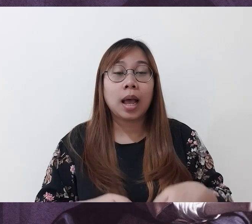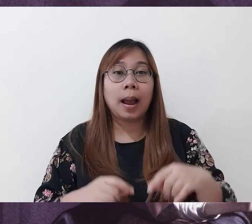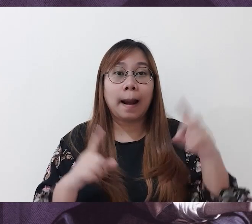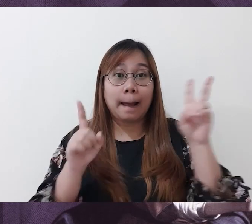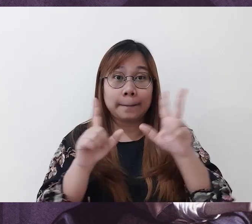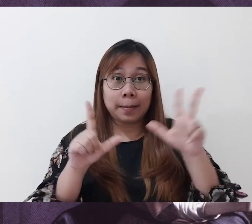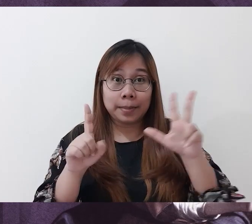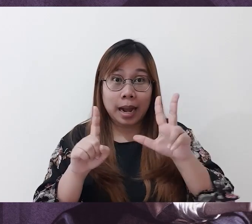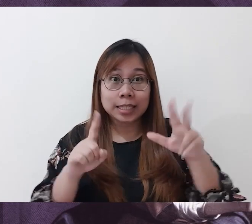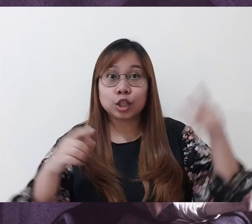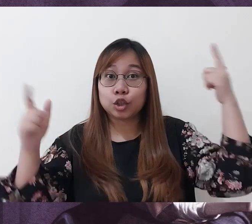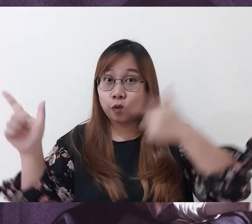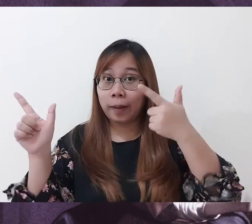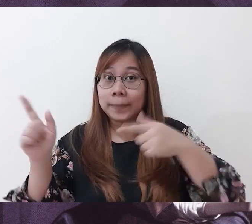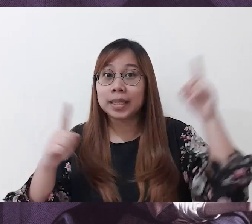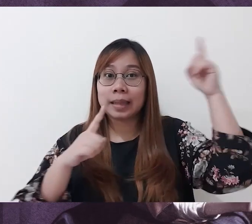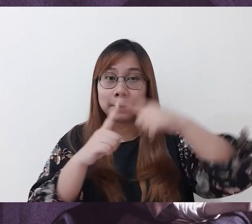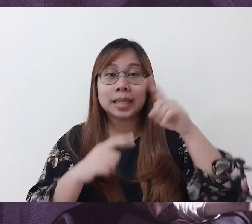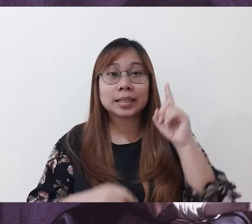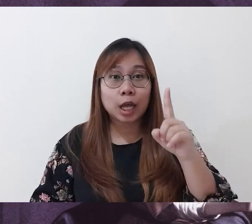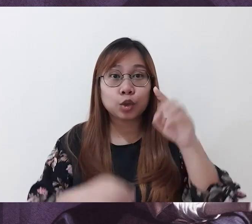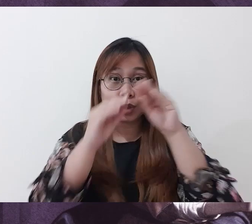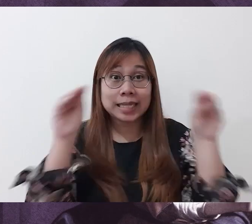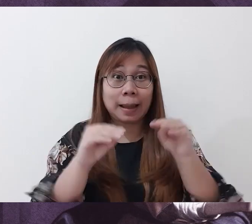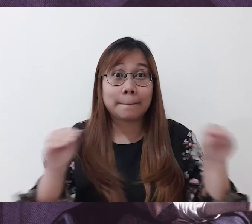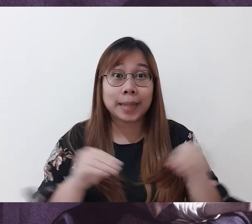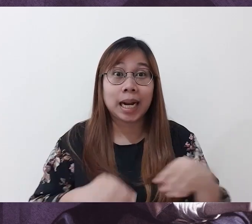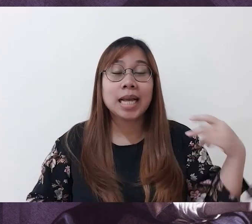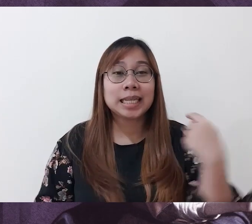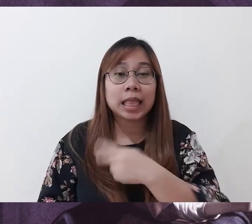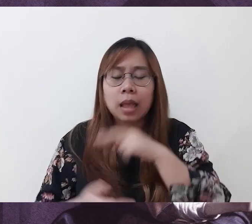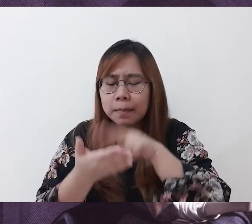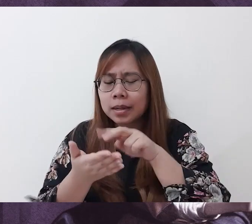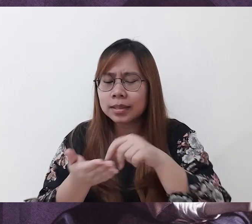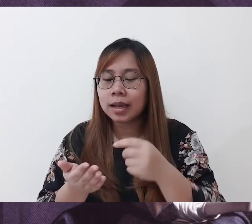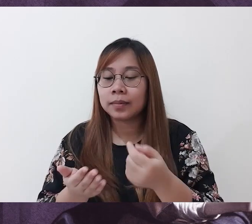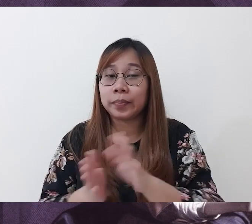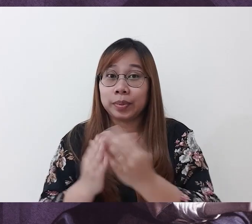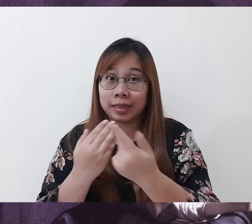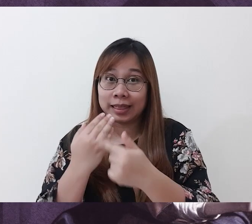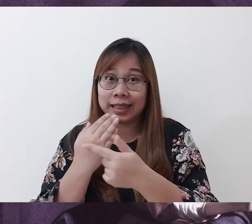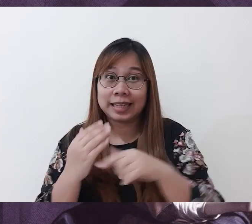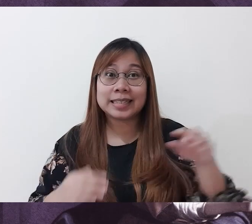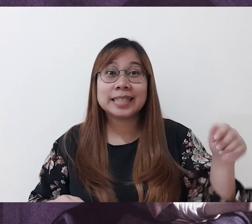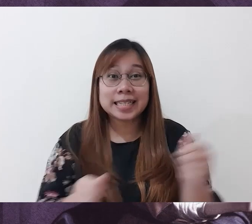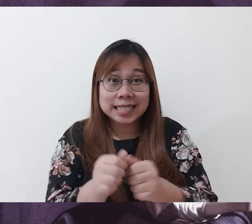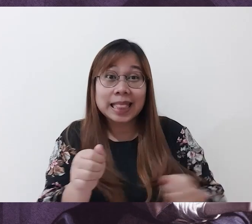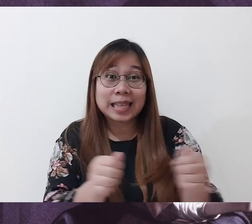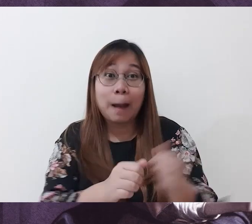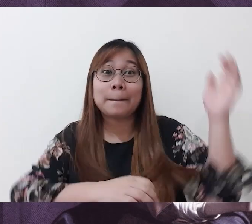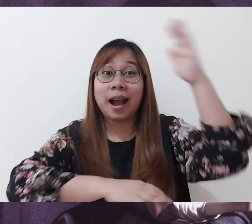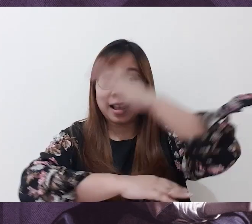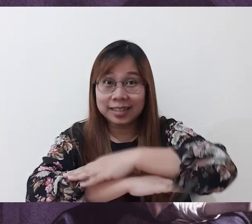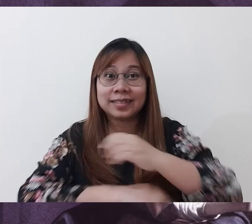sampai dengan tanggal 1 Desember. Nikmati dari hari per hari, jangan lewatkan satu hari pun dengan